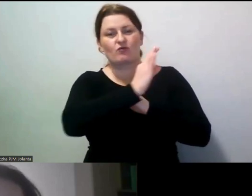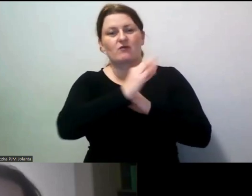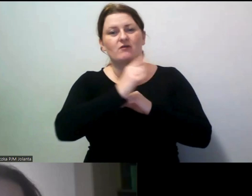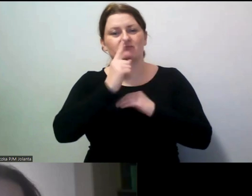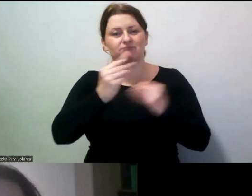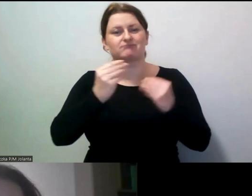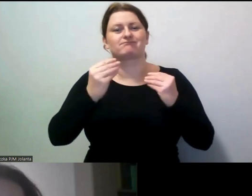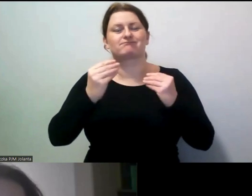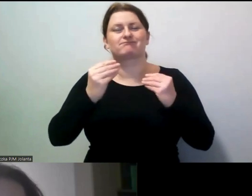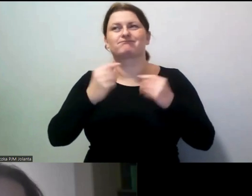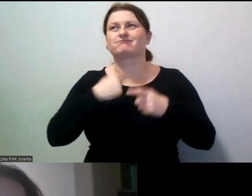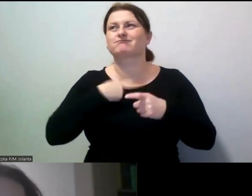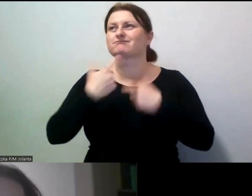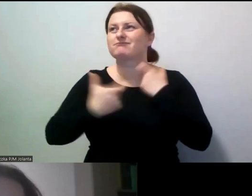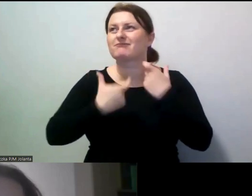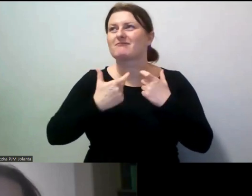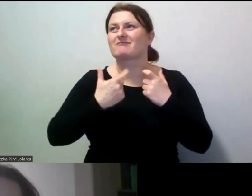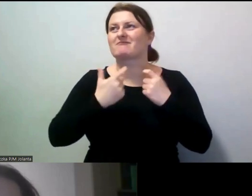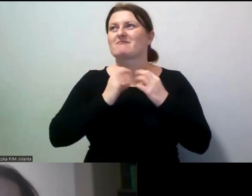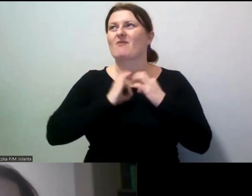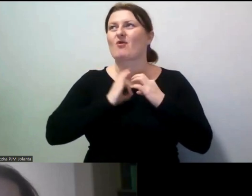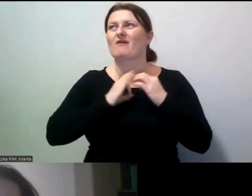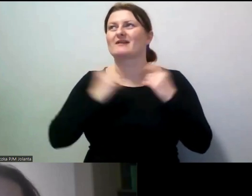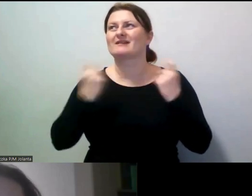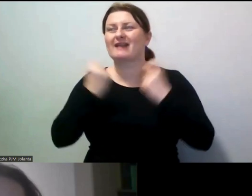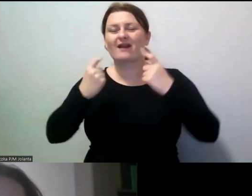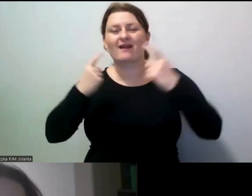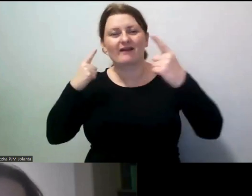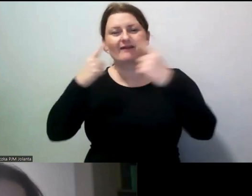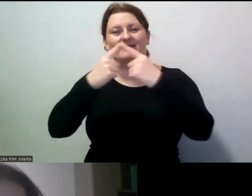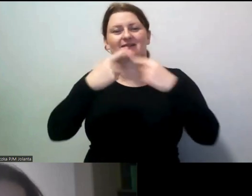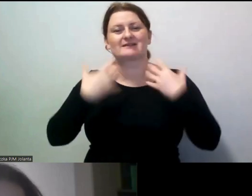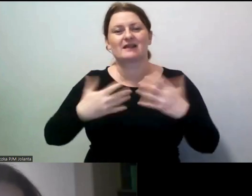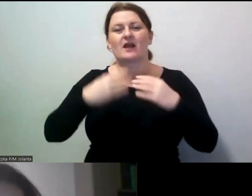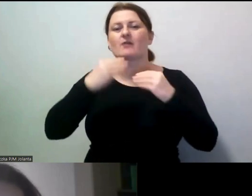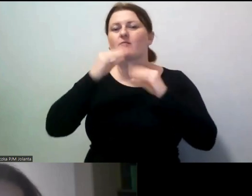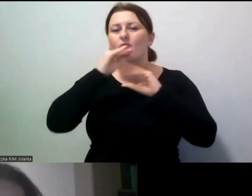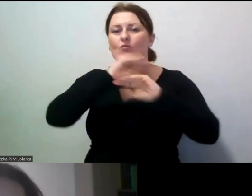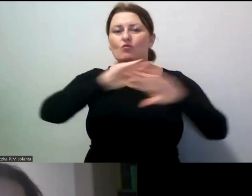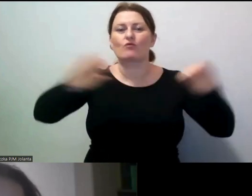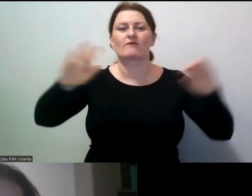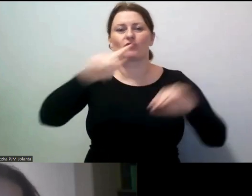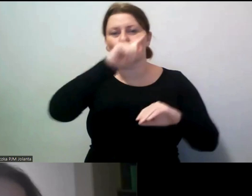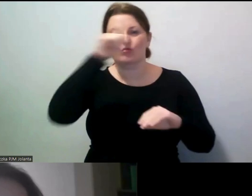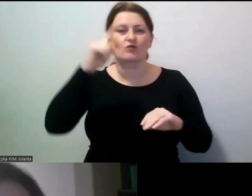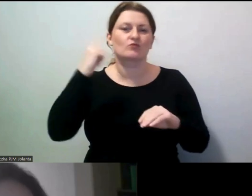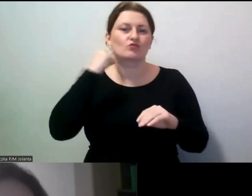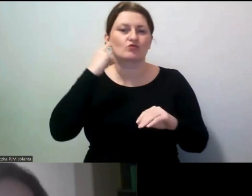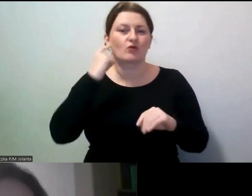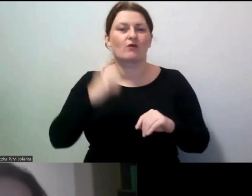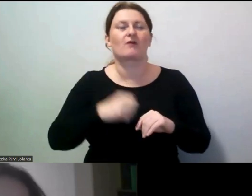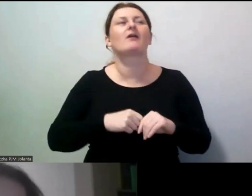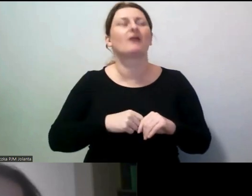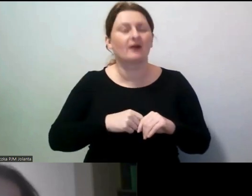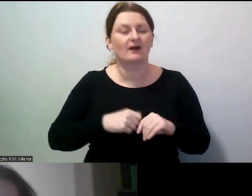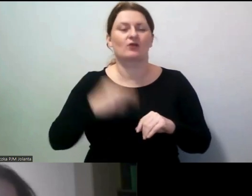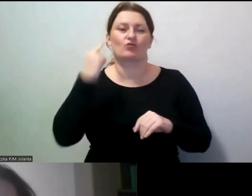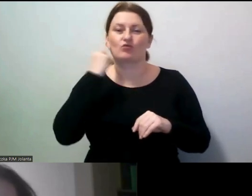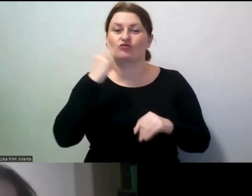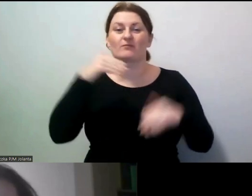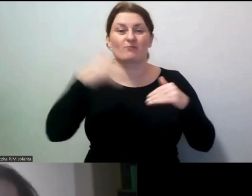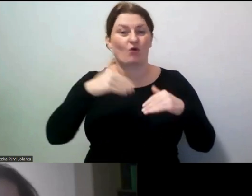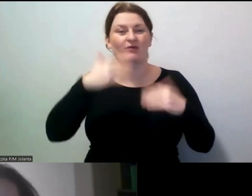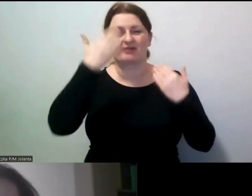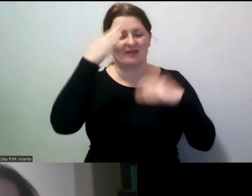spełnieniem takich moich dążeń do tego, że oprócz tego, że chcę mówić ludziom słyszącym, że słuchajcie, głusi mogą nie znać polskiego, bo dla mnie to już